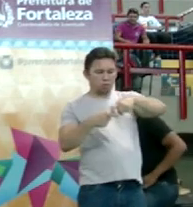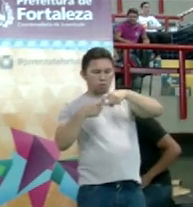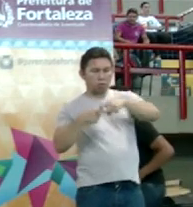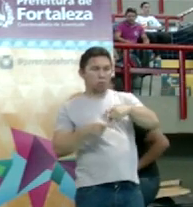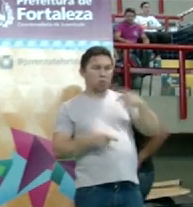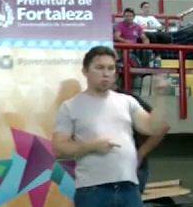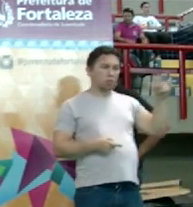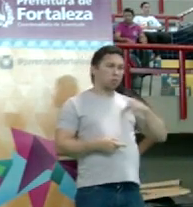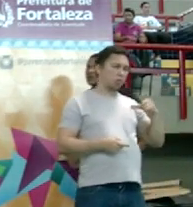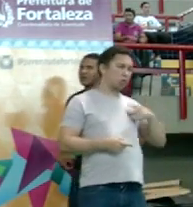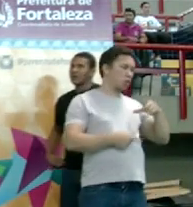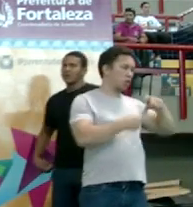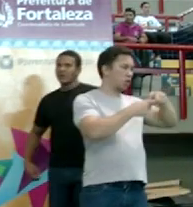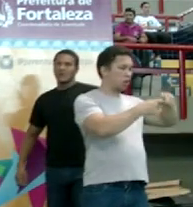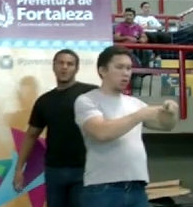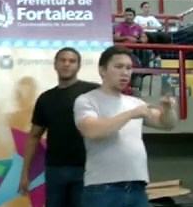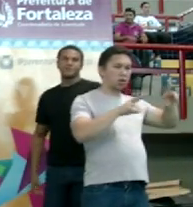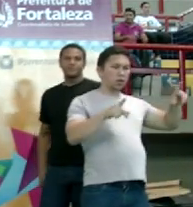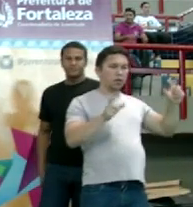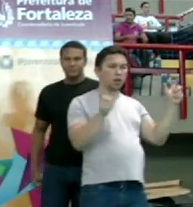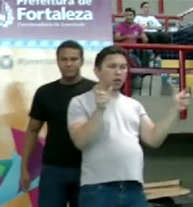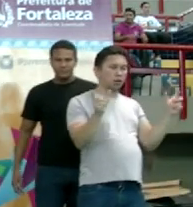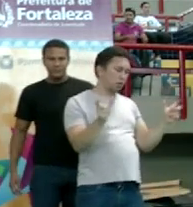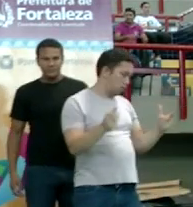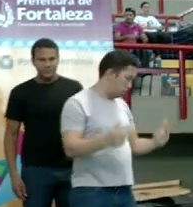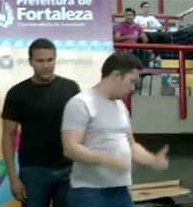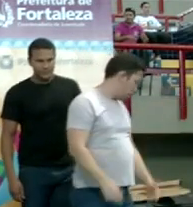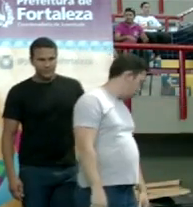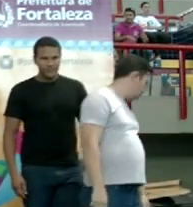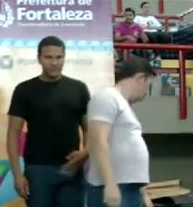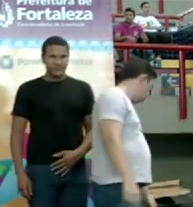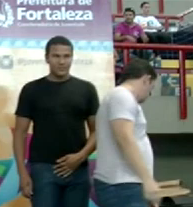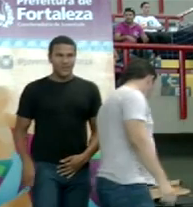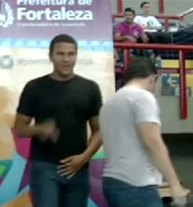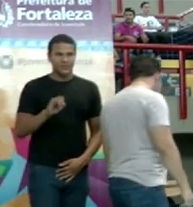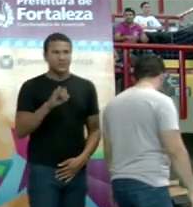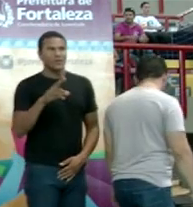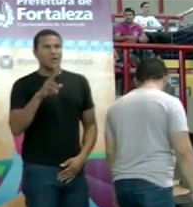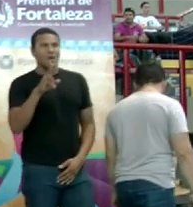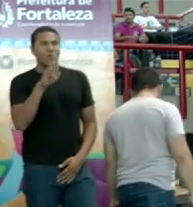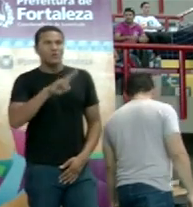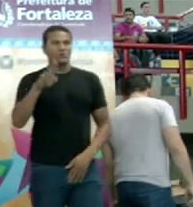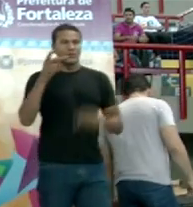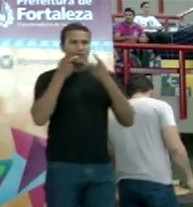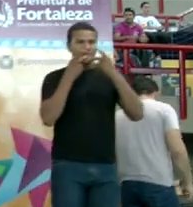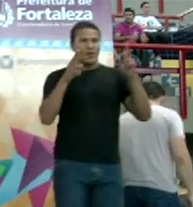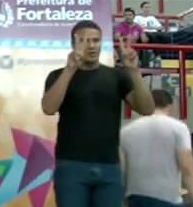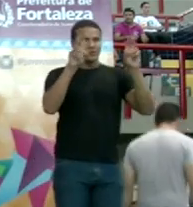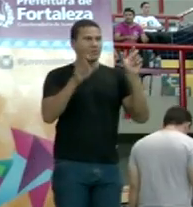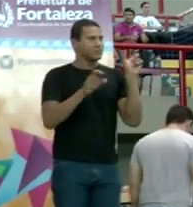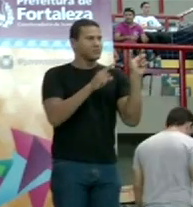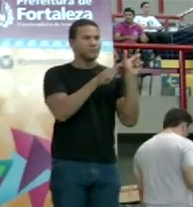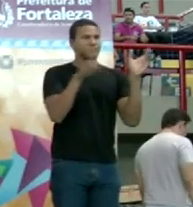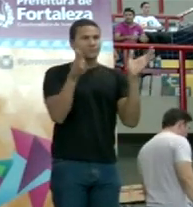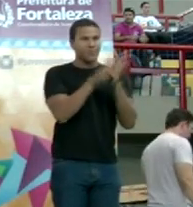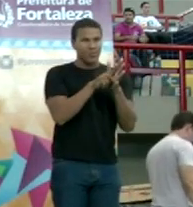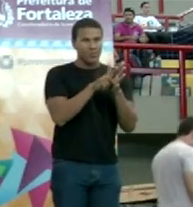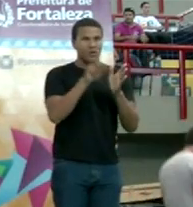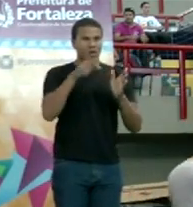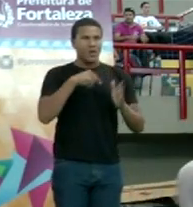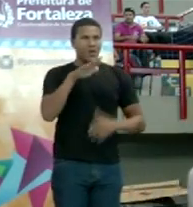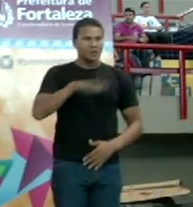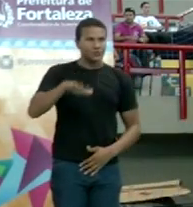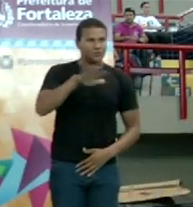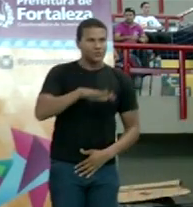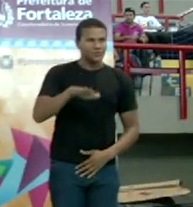outros lugares chamam cabide. Então, se você usar um termo regional, use aspas, tá? Sempre. E eu